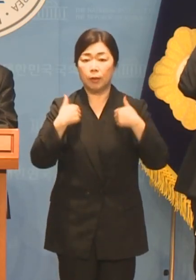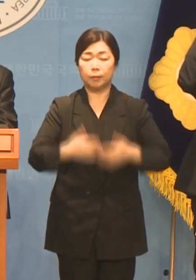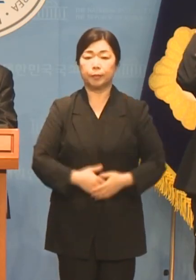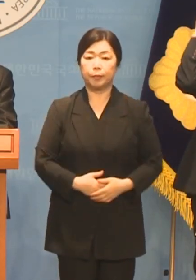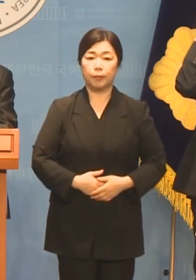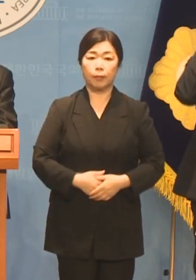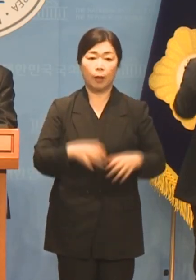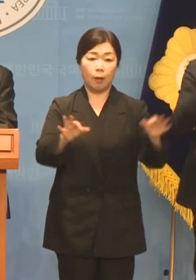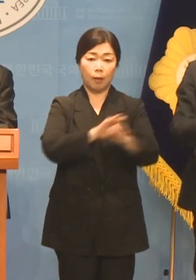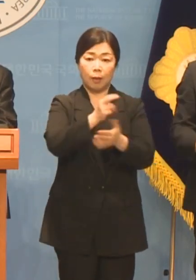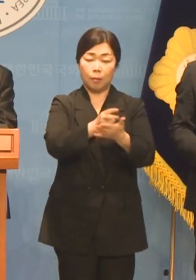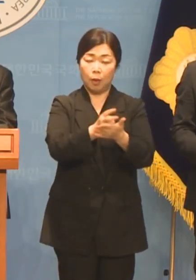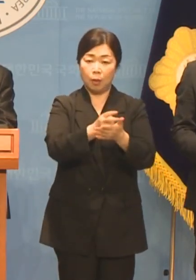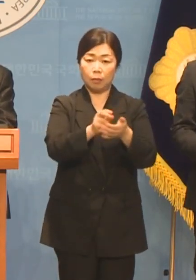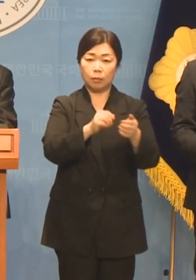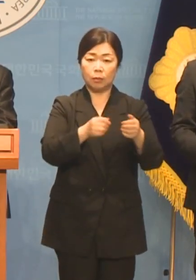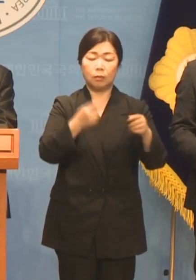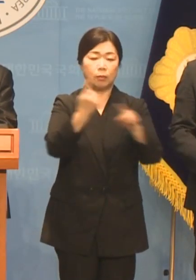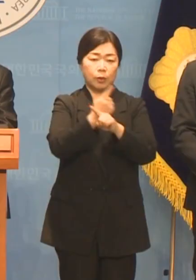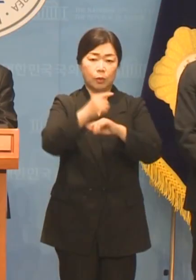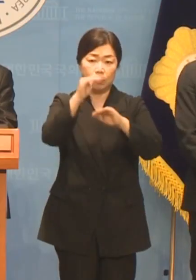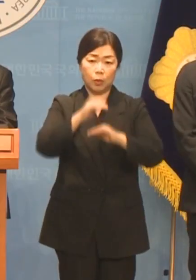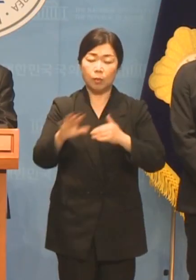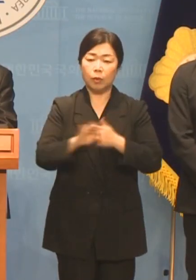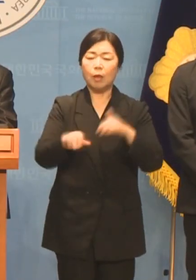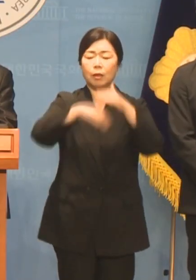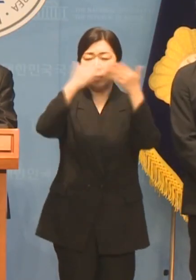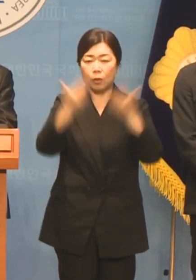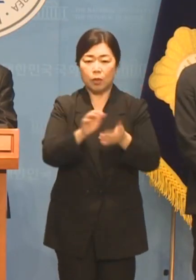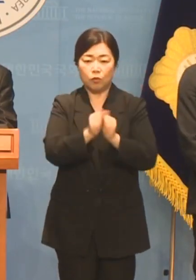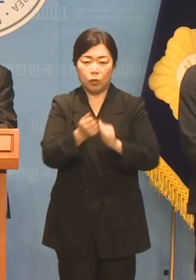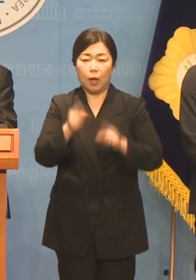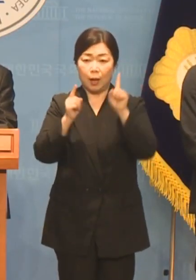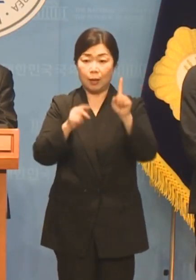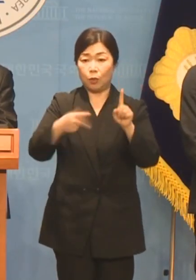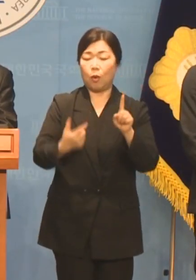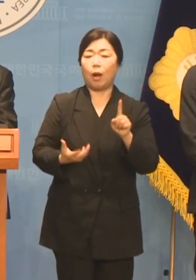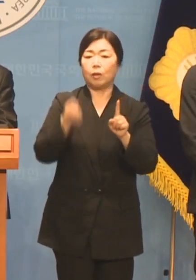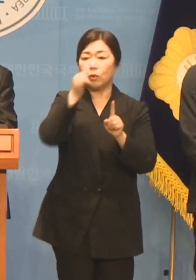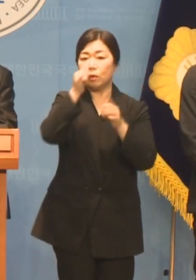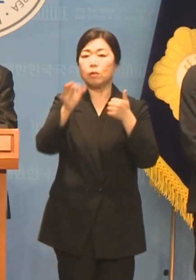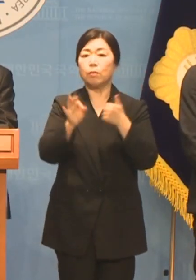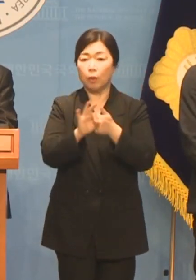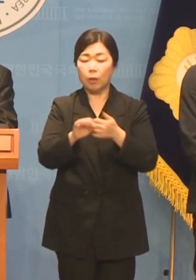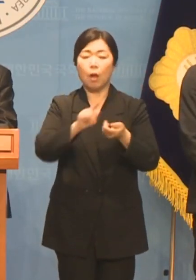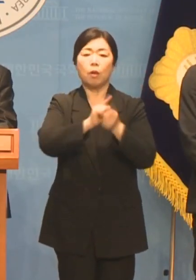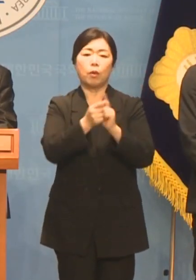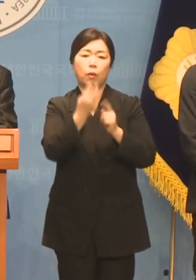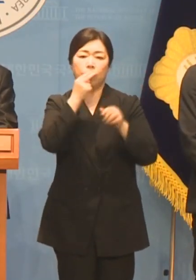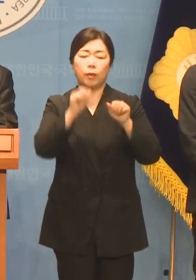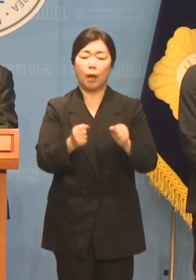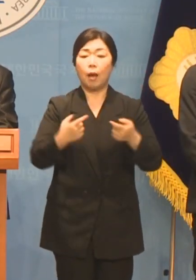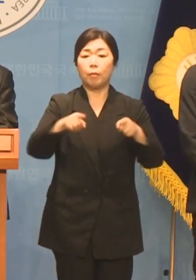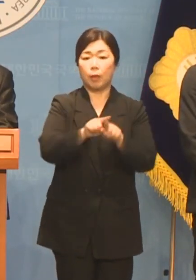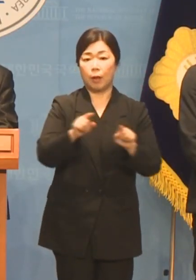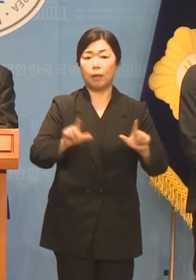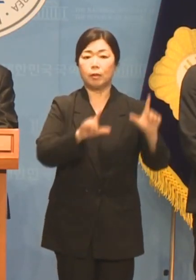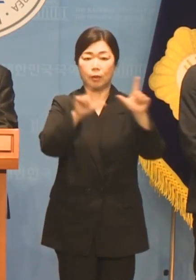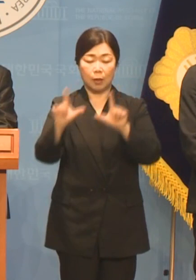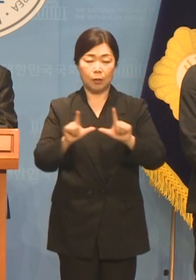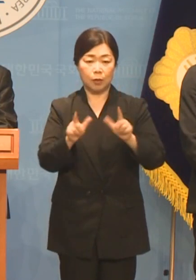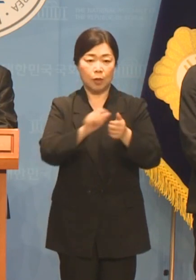개정은 지배주주만이 아닌 전체 주주와의 상생 공생에 의한 주식 생태계